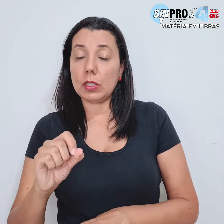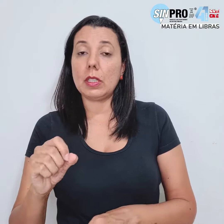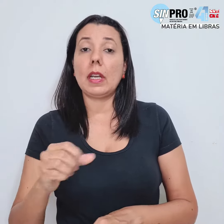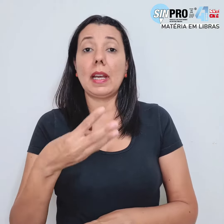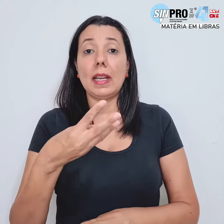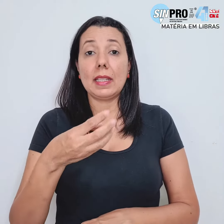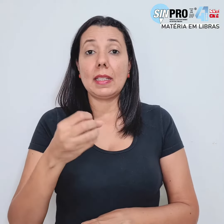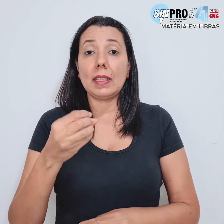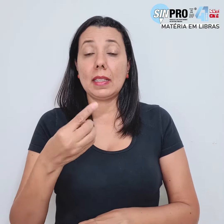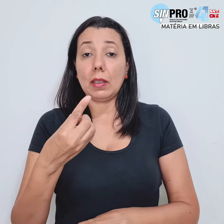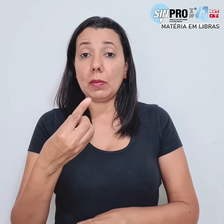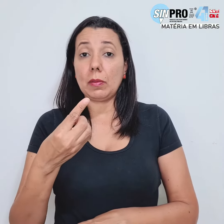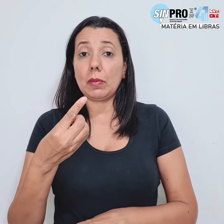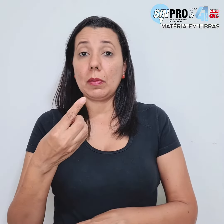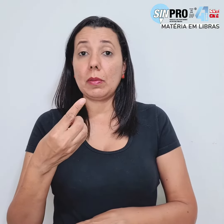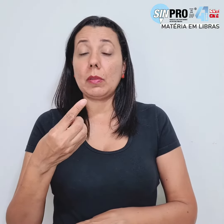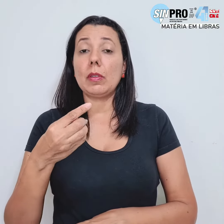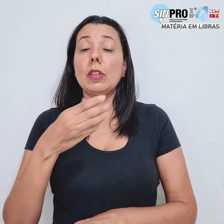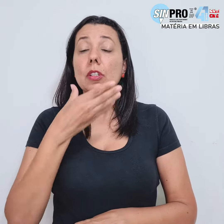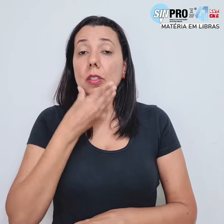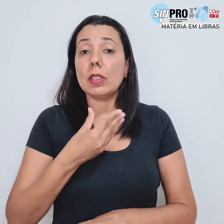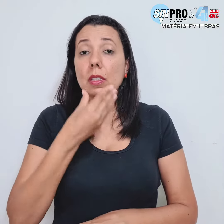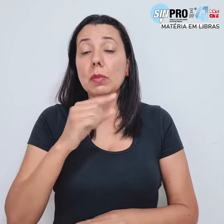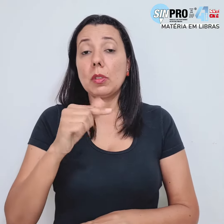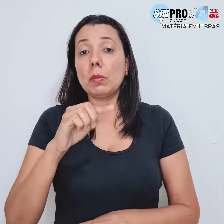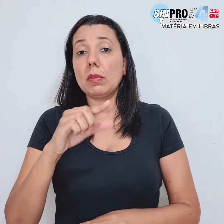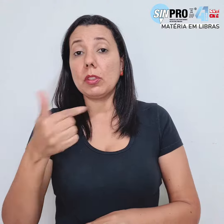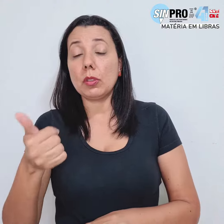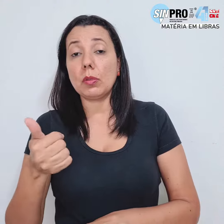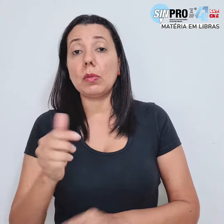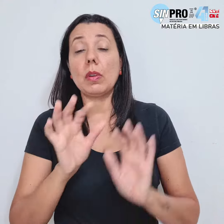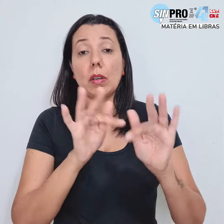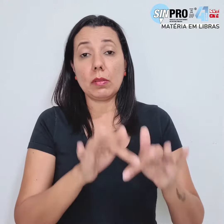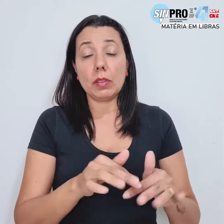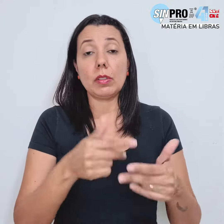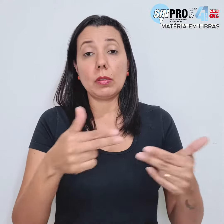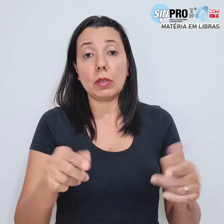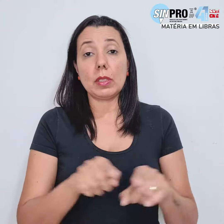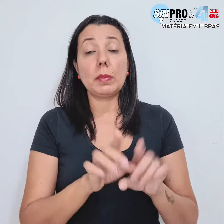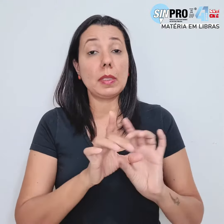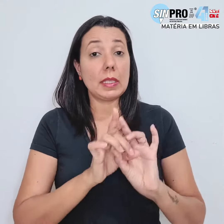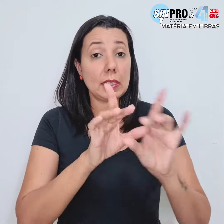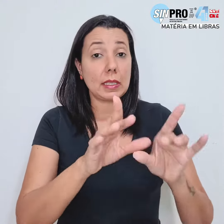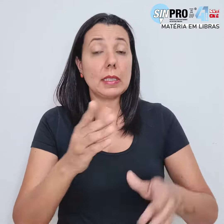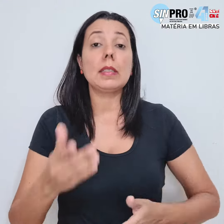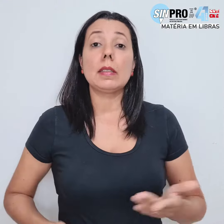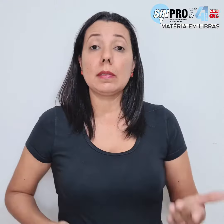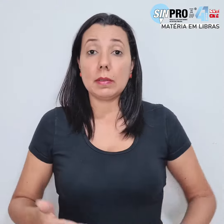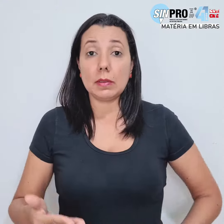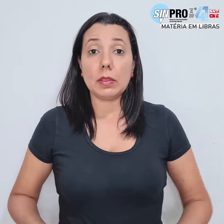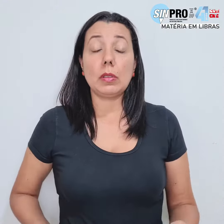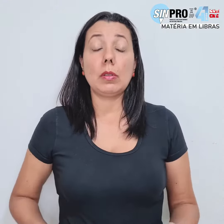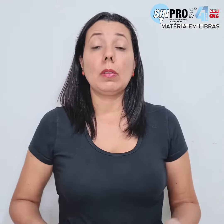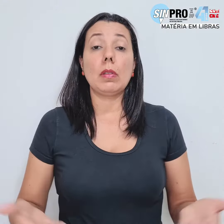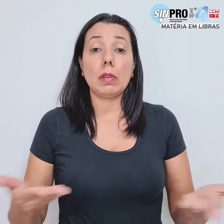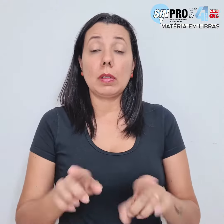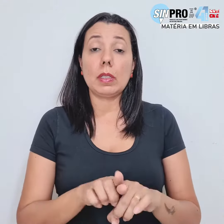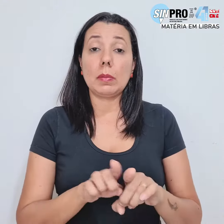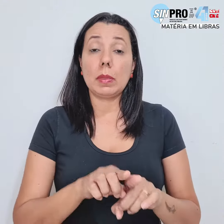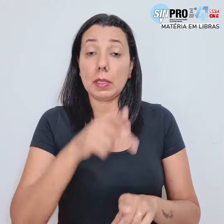a 31 de dezembro de 2021 para fins de concessão de licença-servidor, situação em que